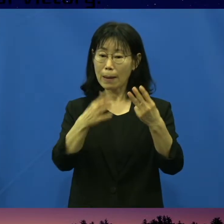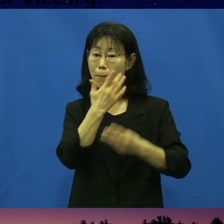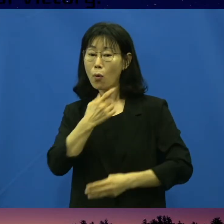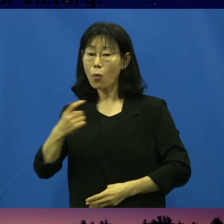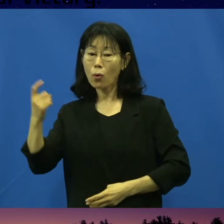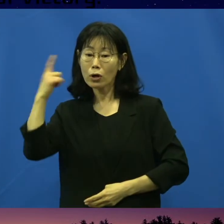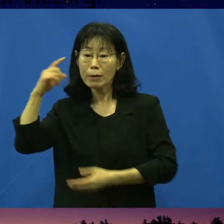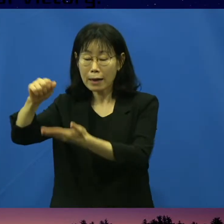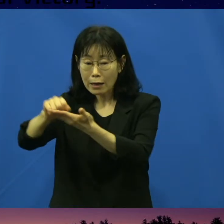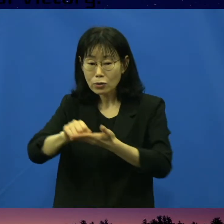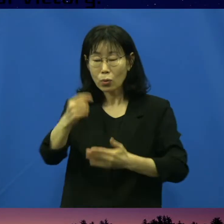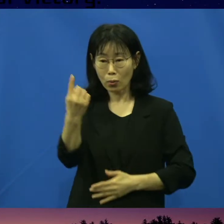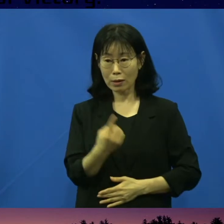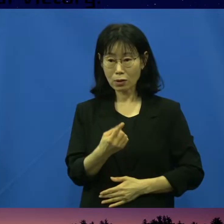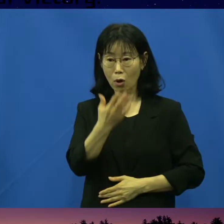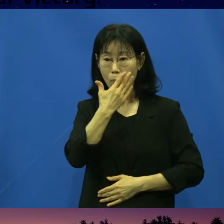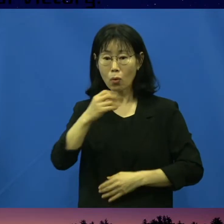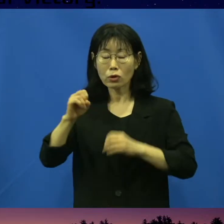몰래 교회를 다니신 거예요.